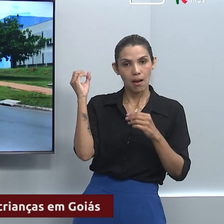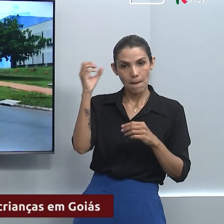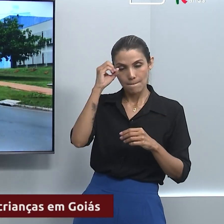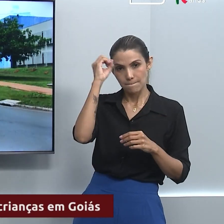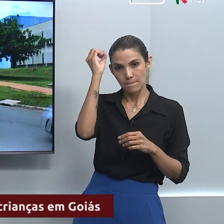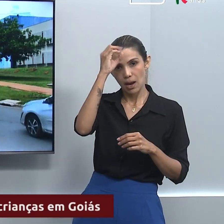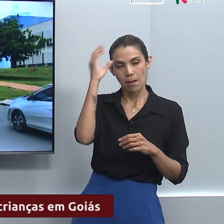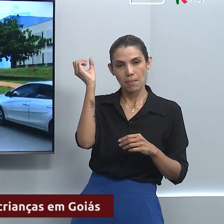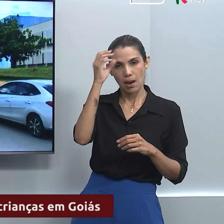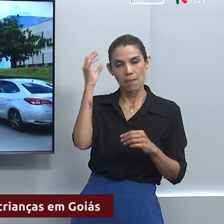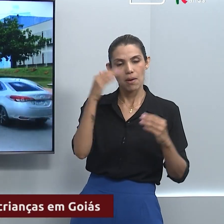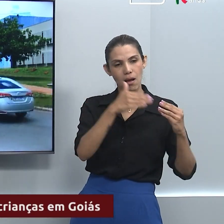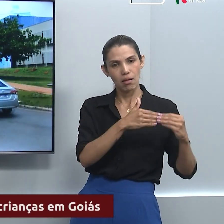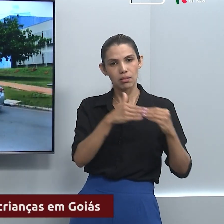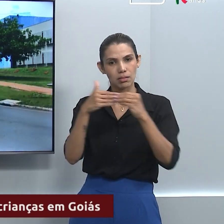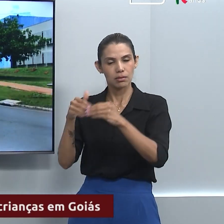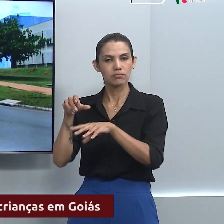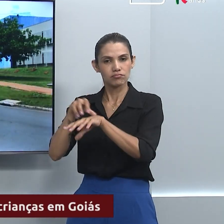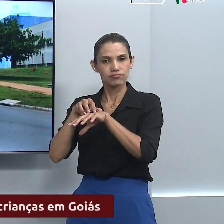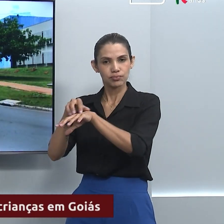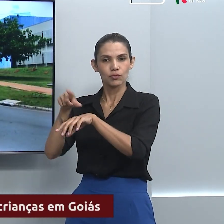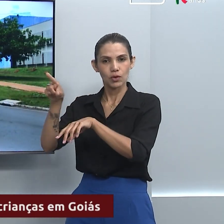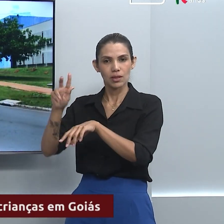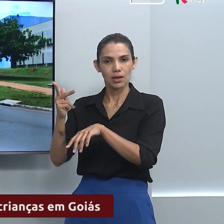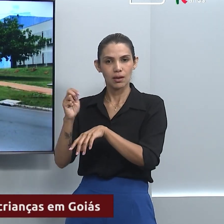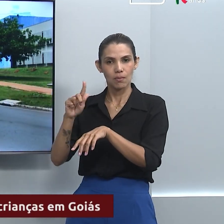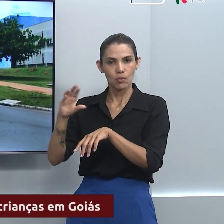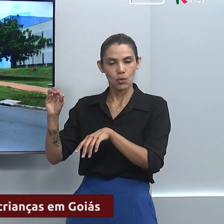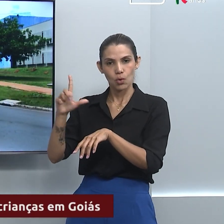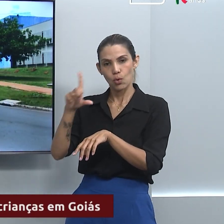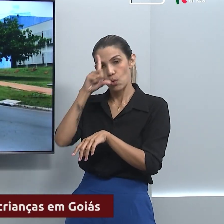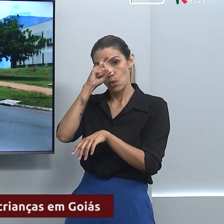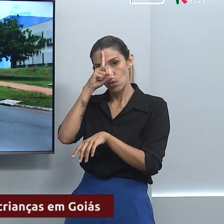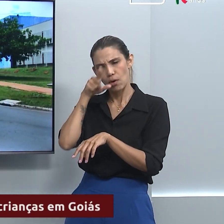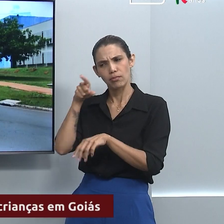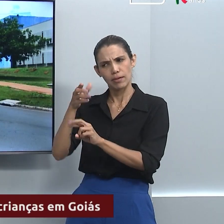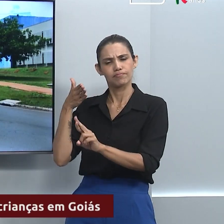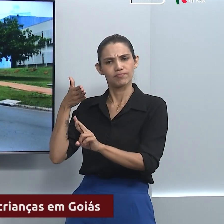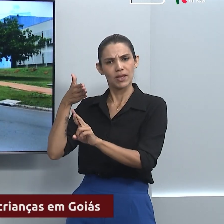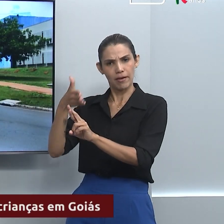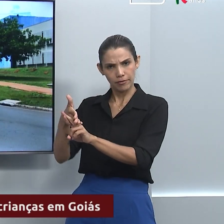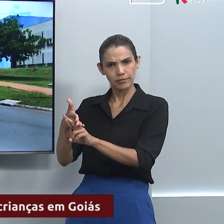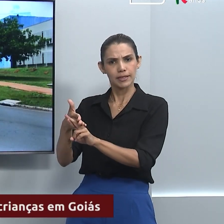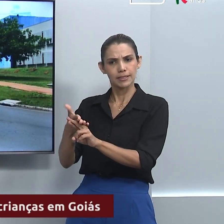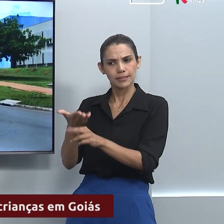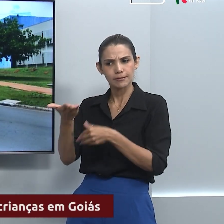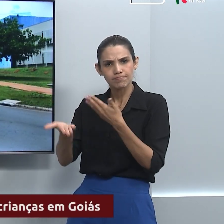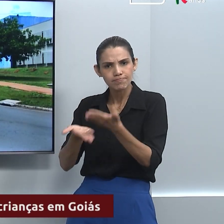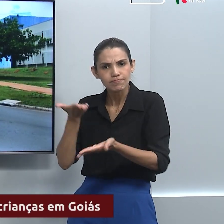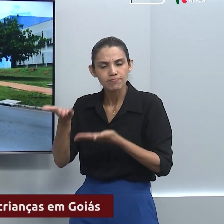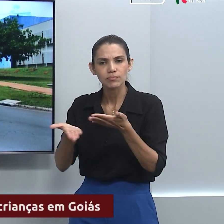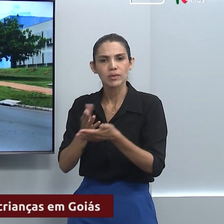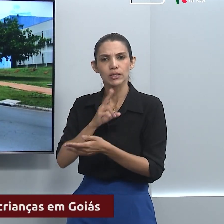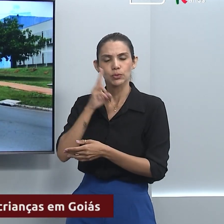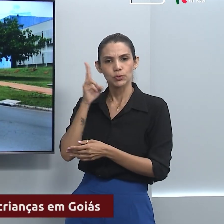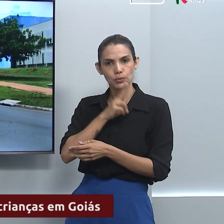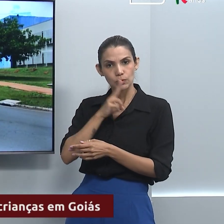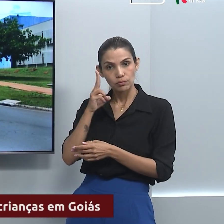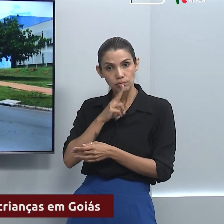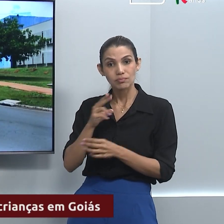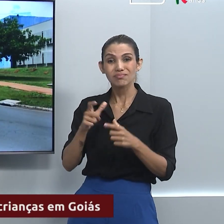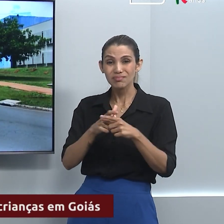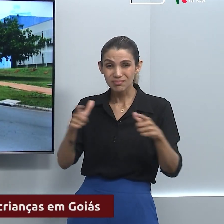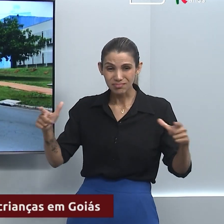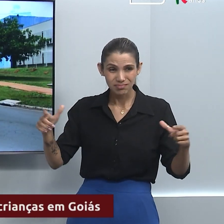levadas para o UGOL, um hospital público de referência no atendimento de urgência e emergência. Só para vocês terem uma ideia, a maioria